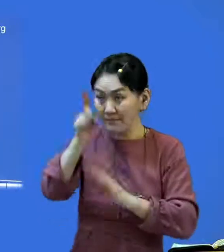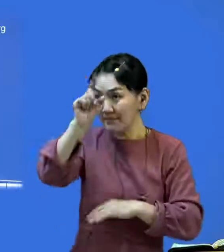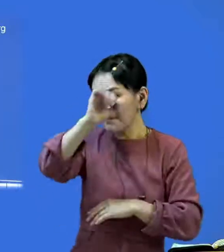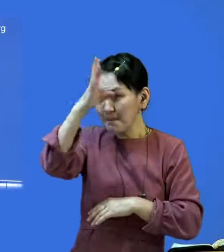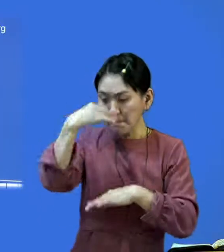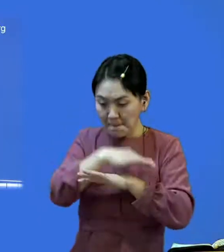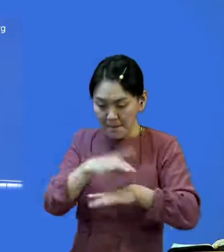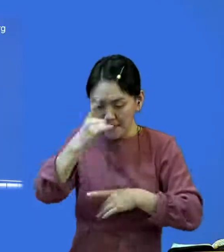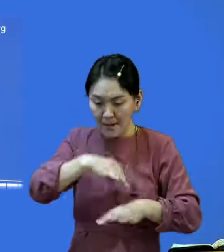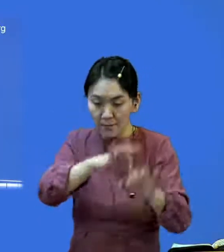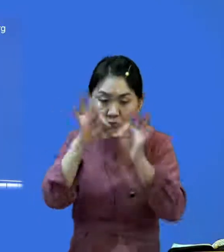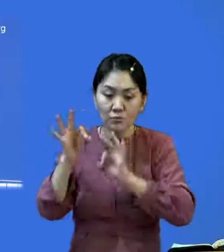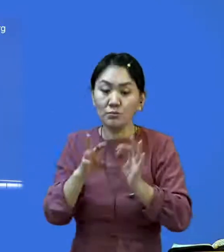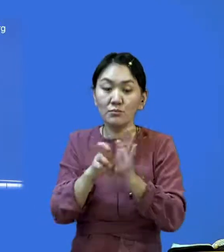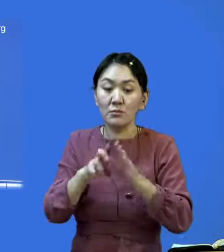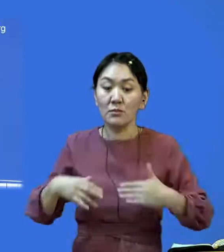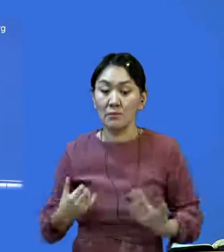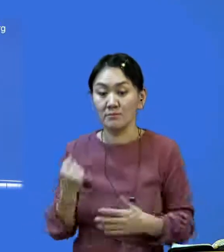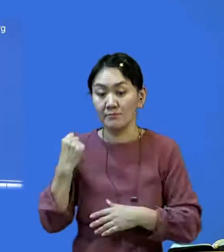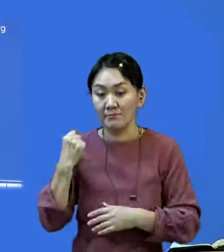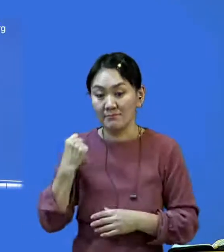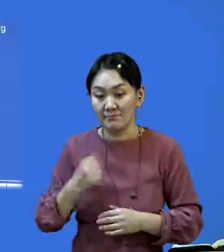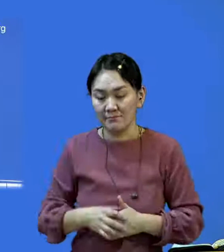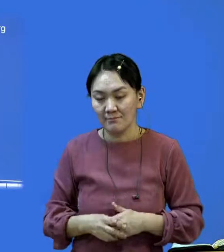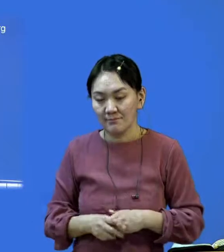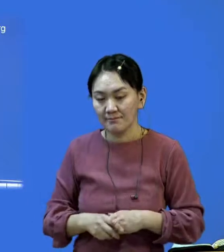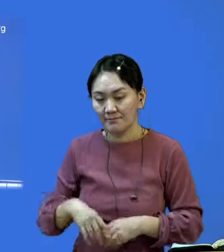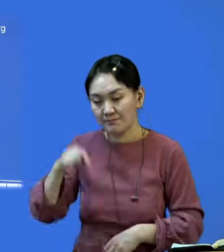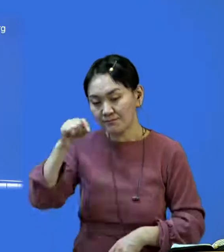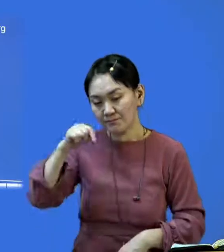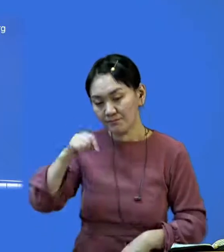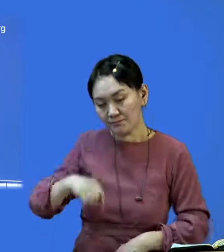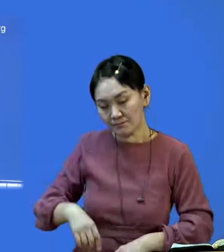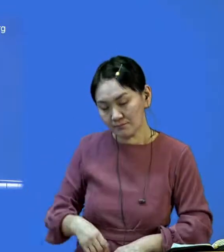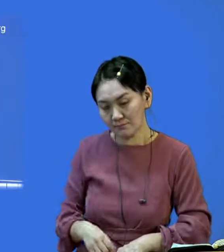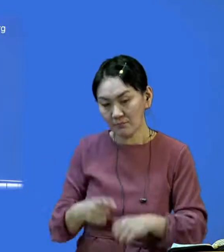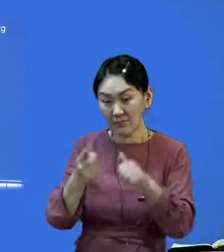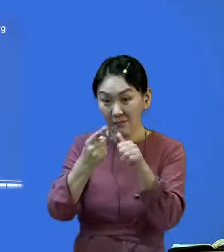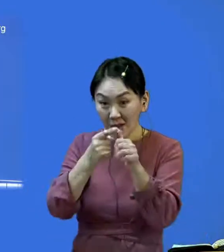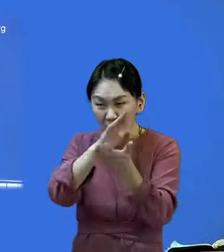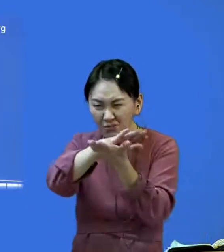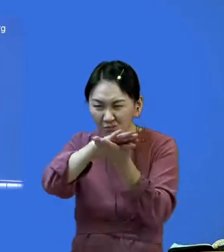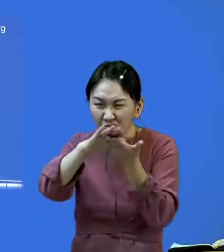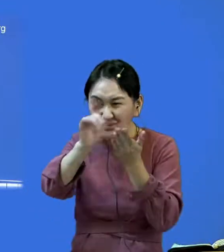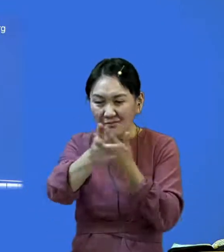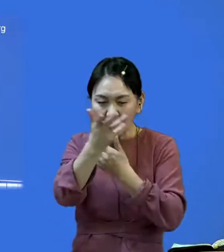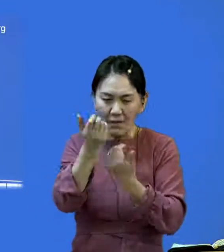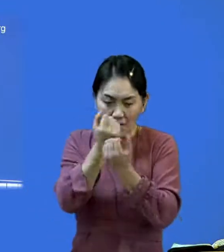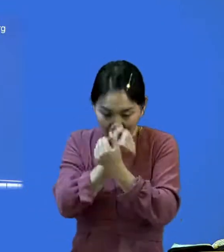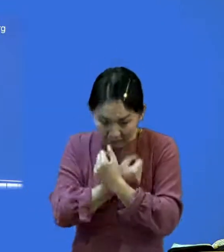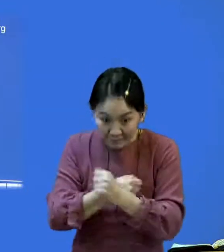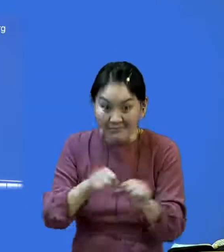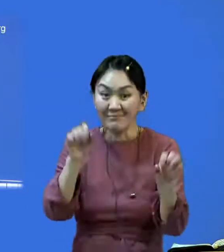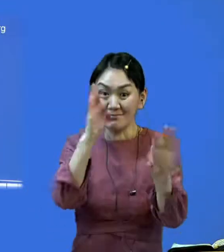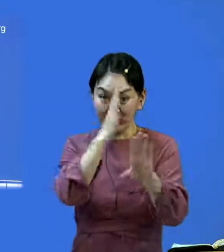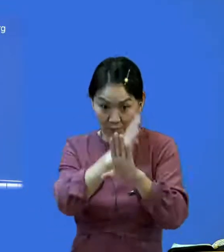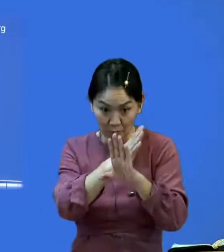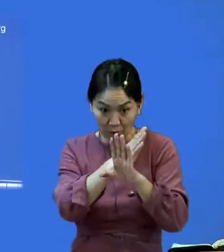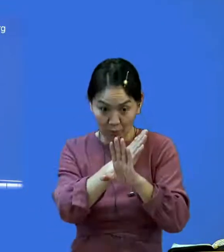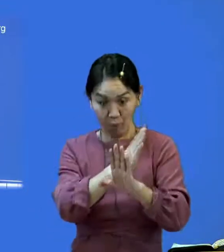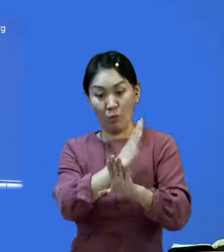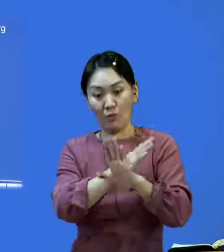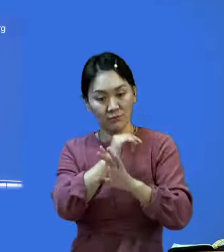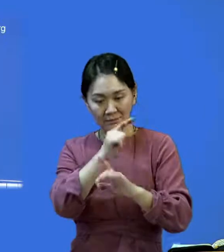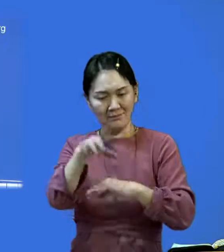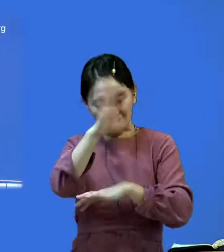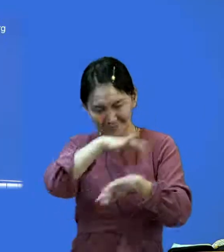илүү зохистой амьдрах боломжтой болдгоо. Тэглээр шинээр аврагдсан хүмүүсээр зогсохгүй,